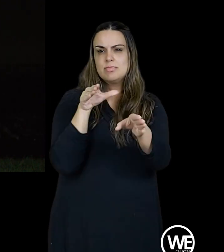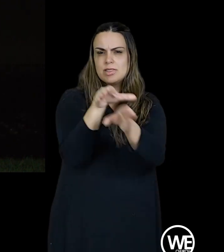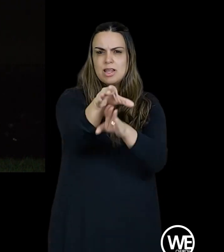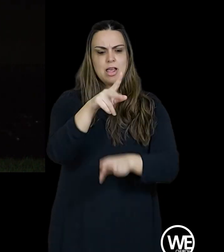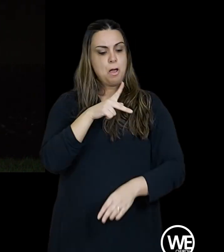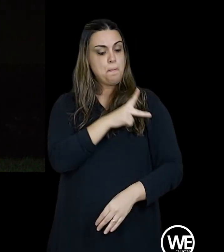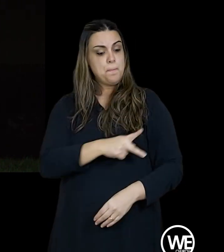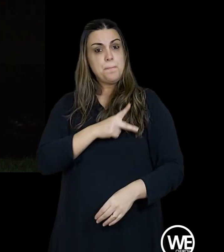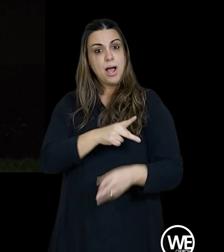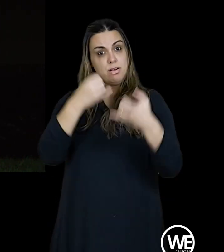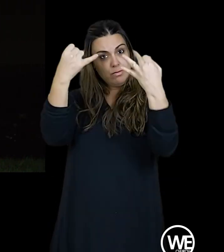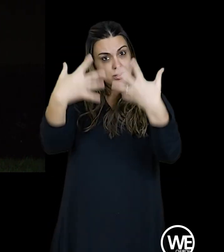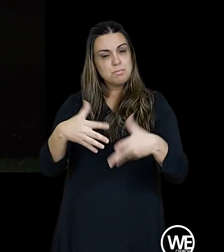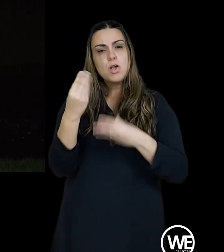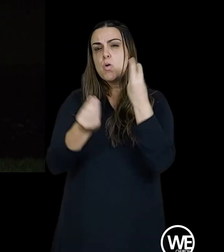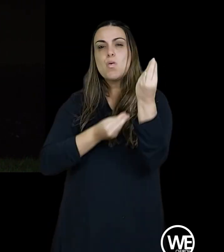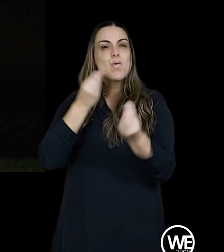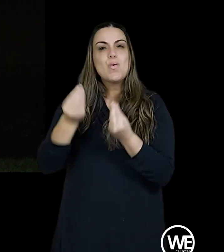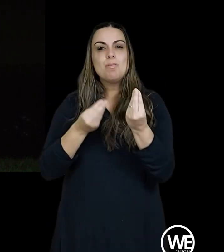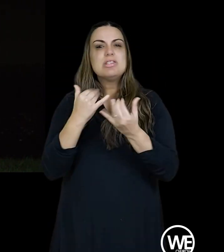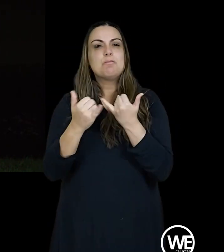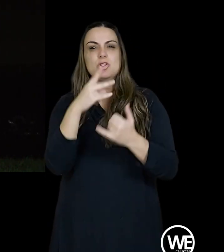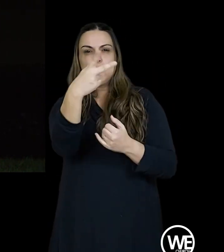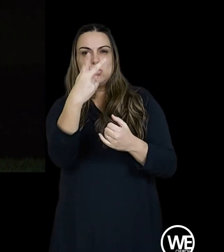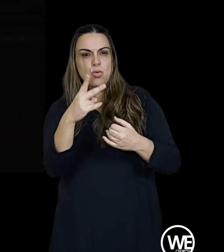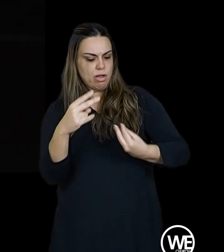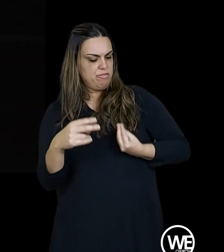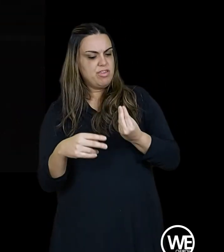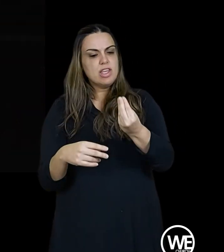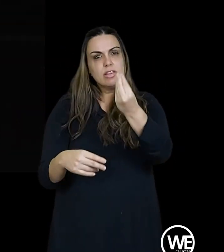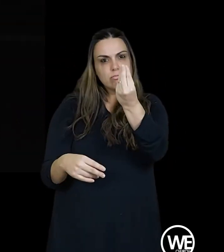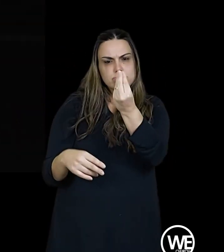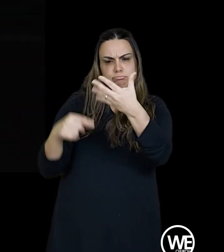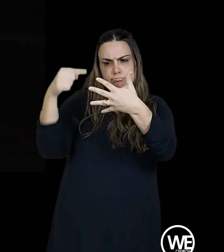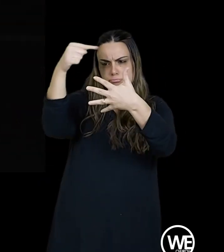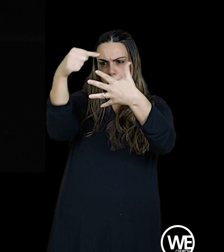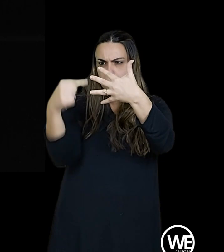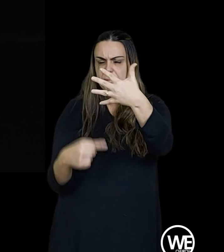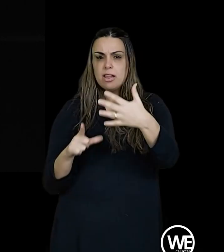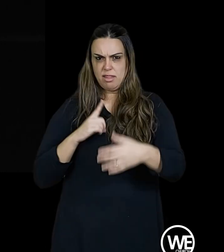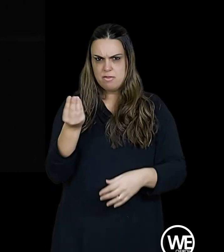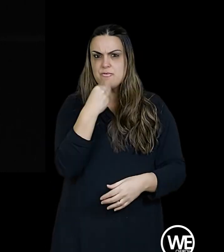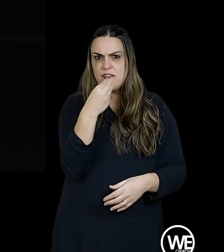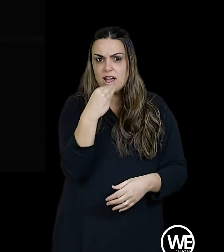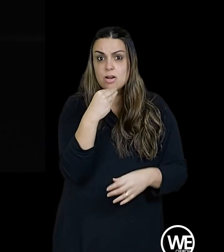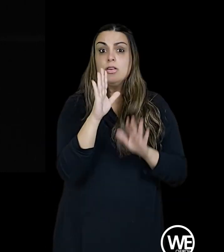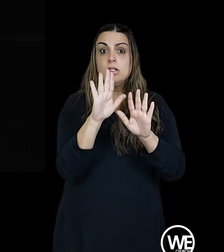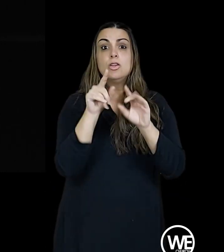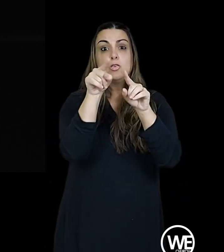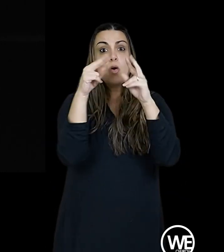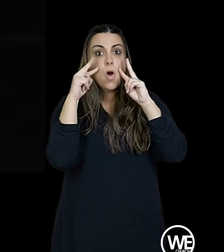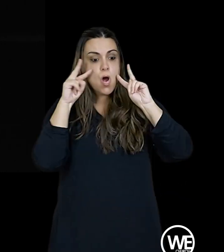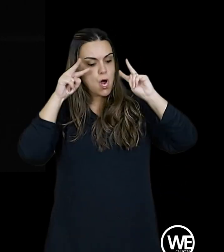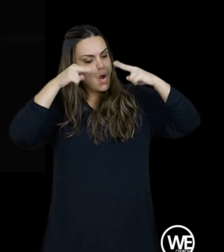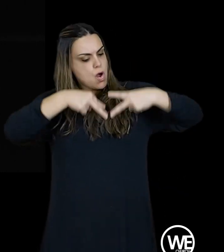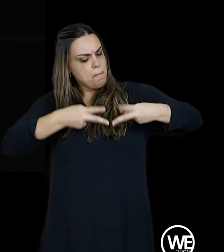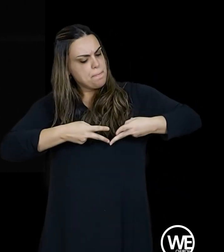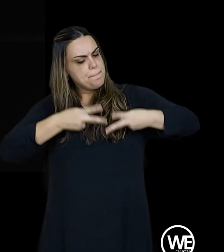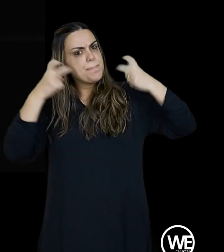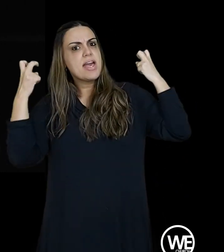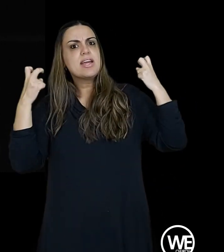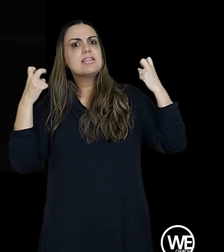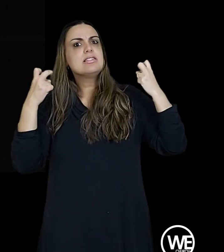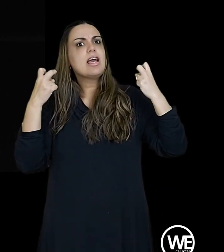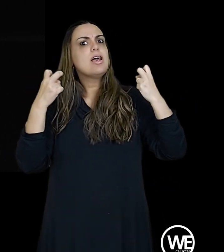aqui de como nós podemos enfrentar as nossas fraquezas, os nossos problemas. Olha só, vendo as tribulações com